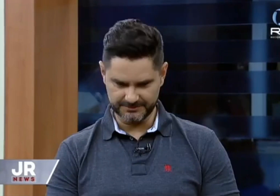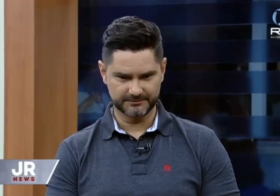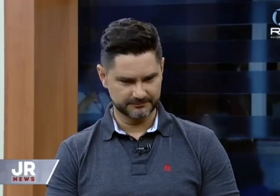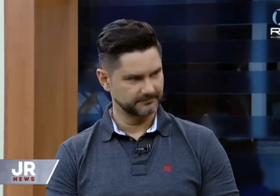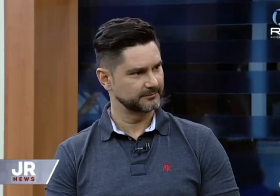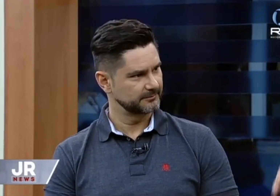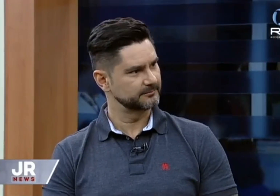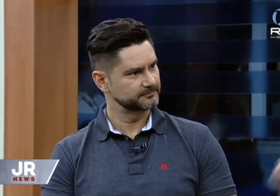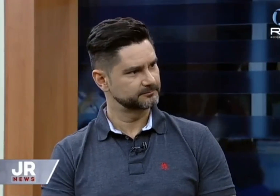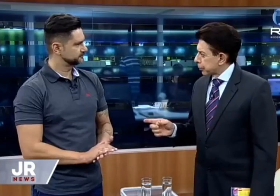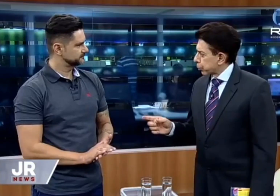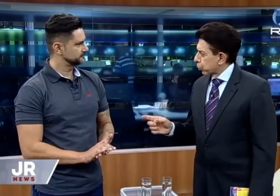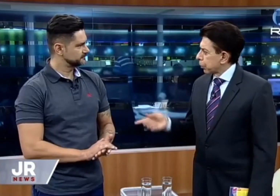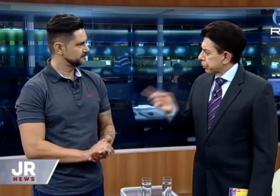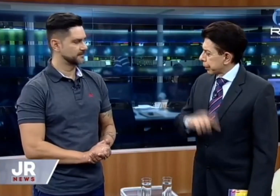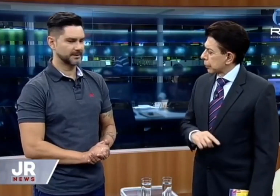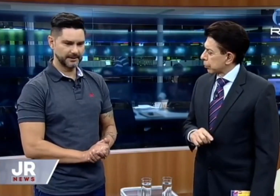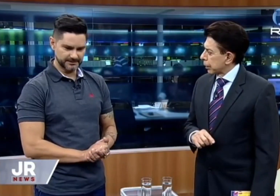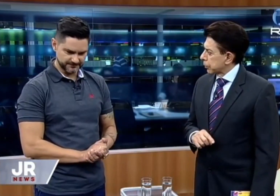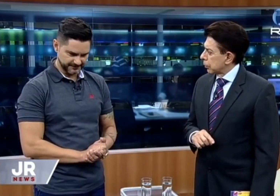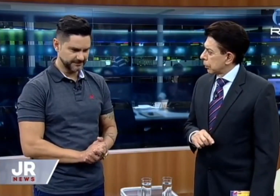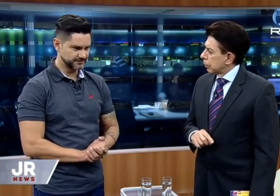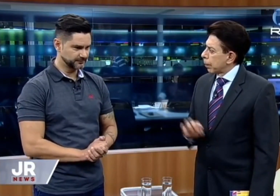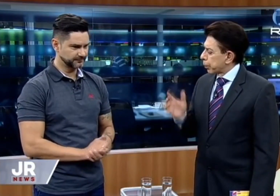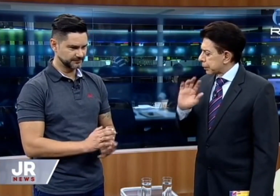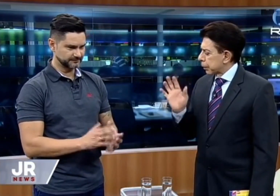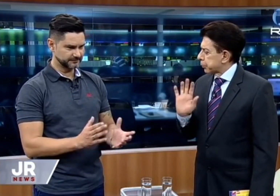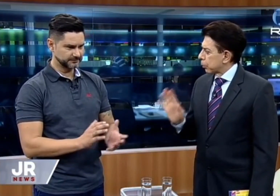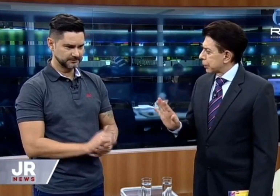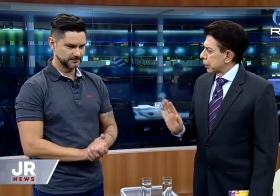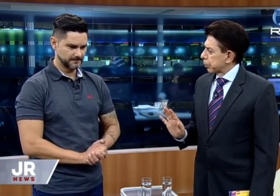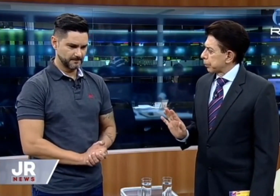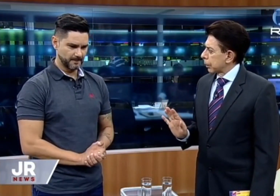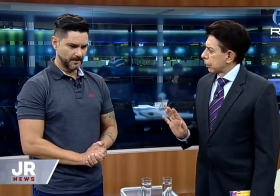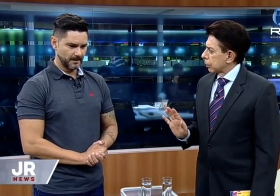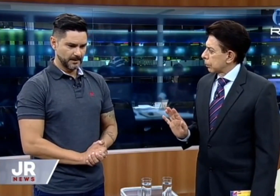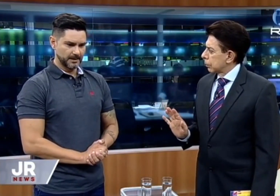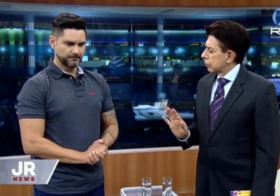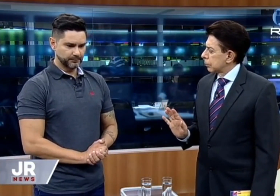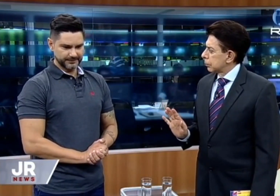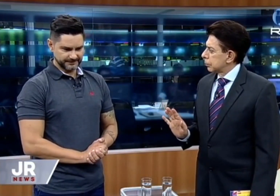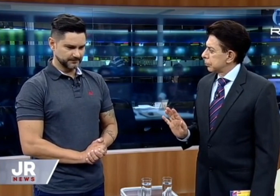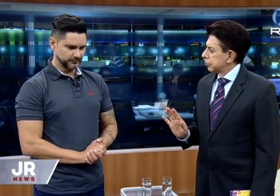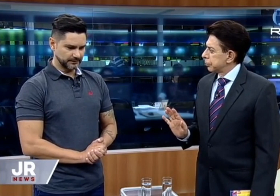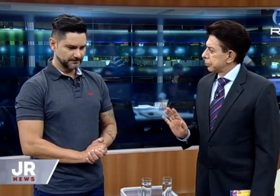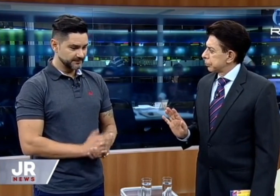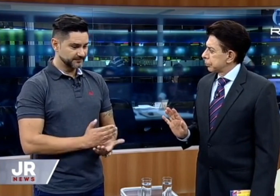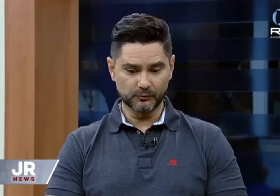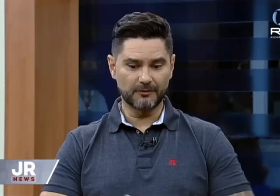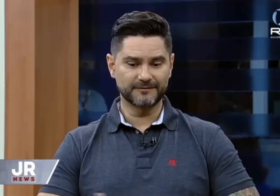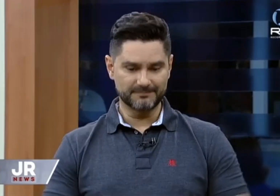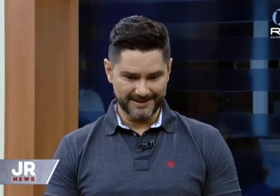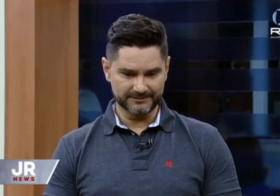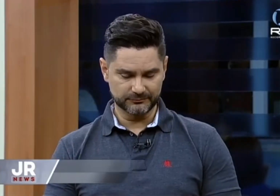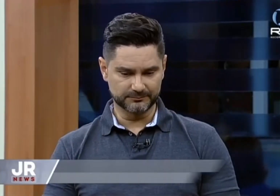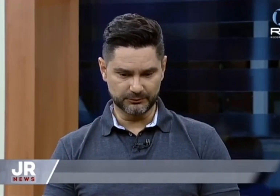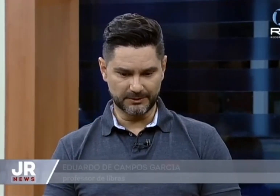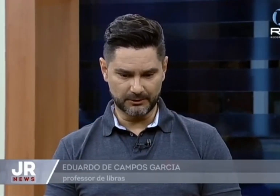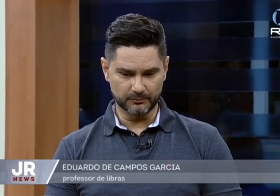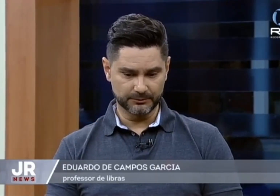diferente. A língua de sinais de Portugal é diferente da do Brasil? É diferente, inclusive... Por exemplo, tem um exemplo para me dar, ou não? Por exemplo, mesmo o alfabeto manual,